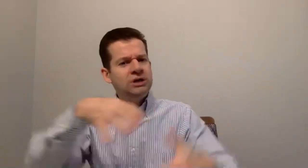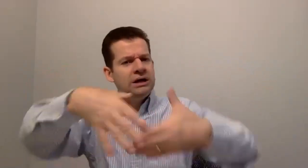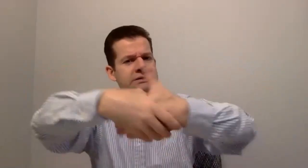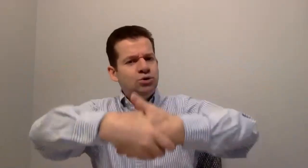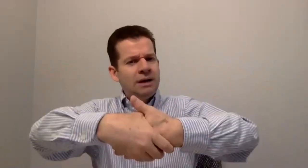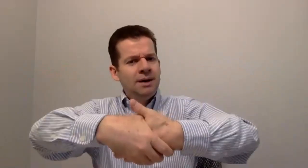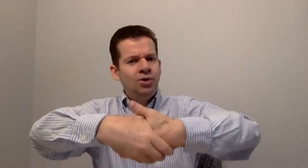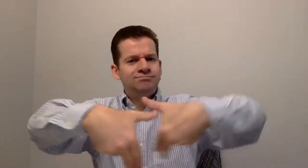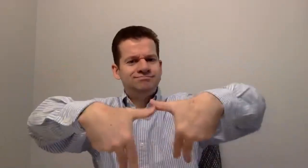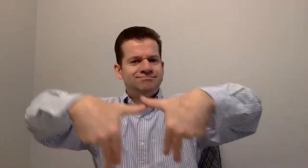Podia segurar a mão.